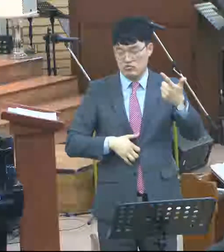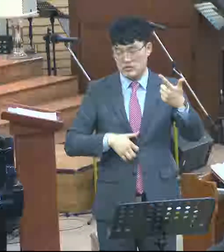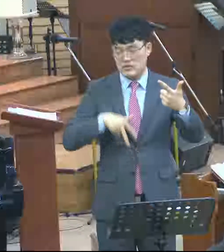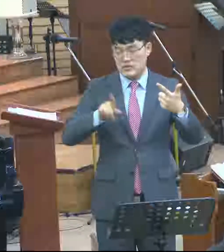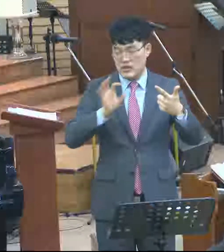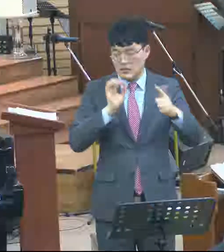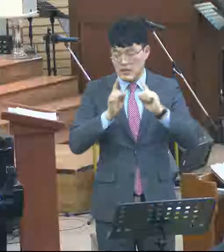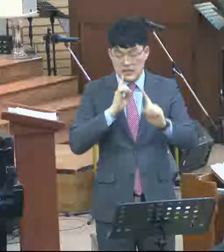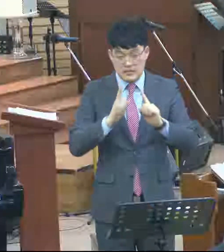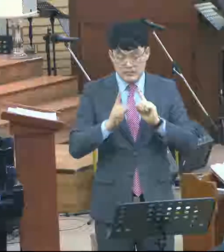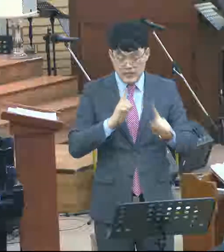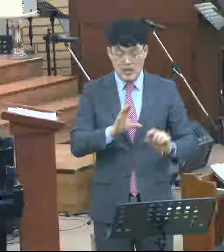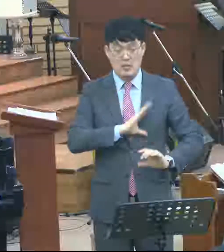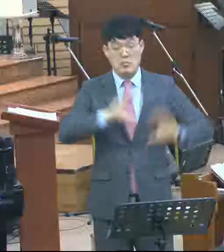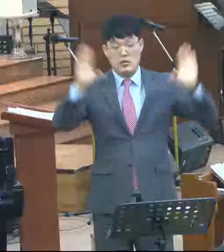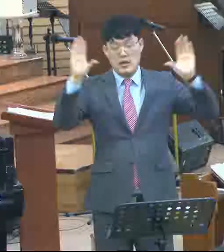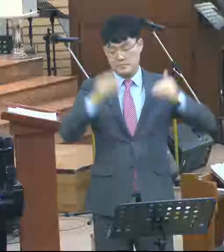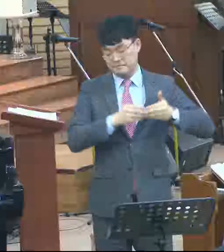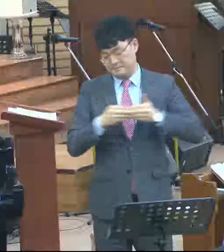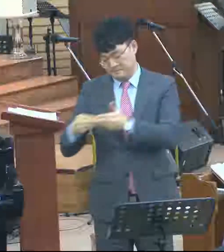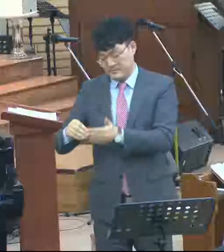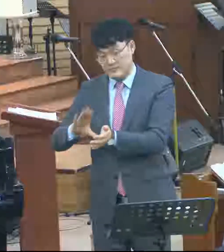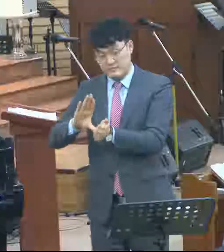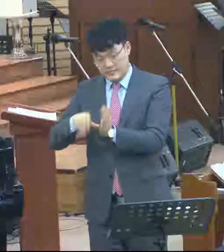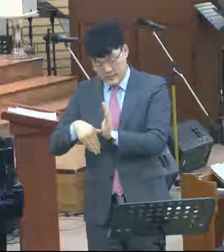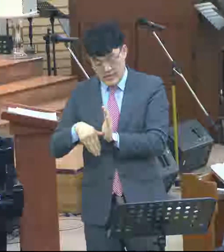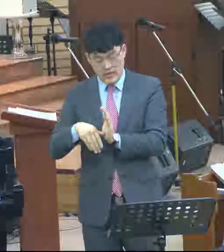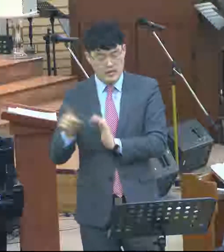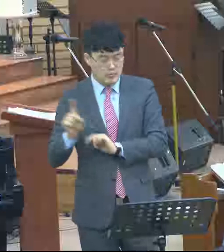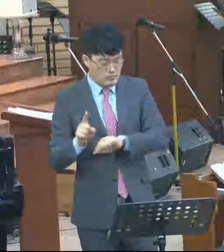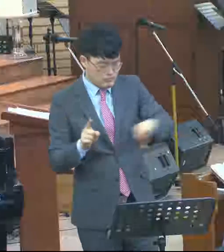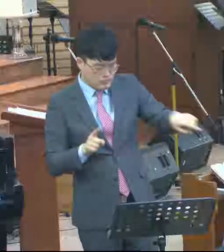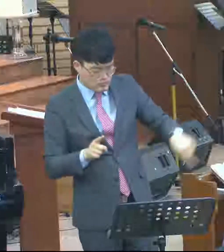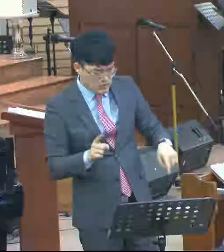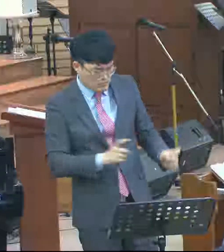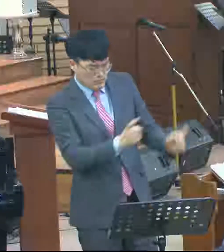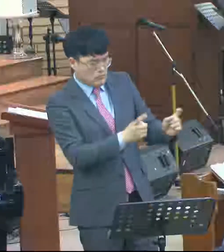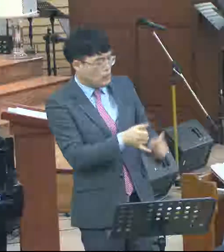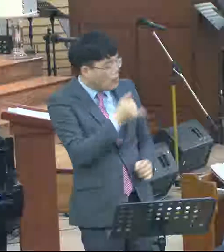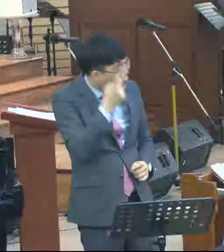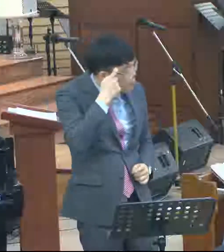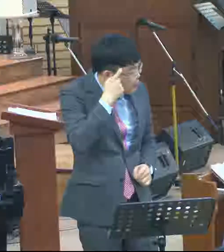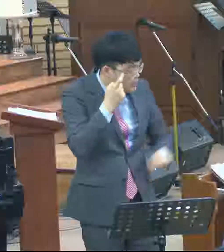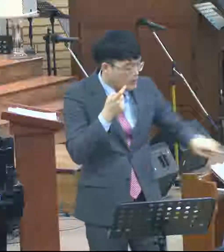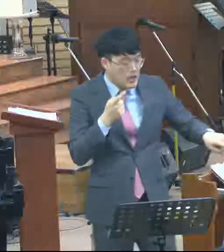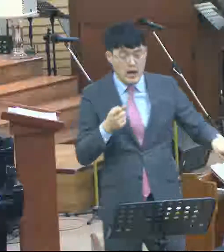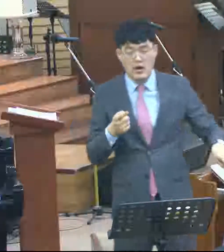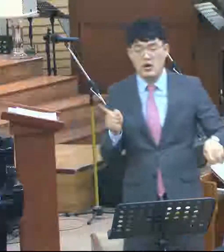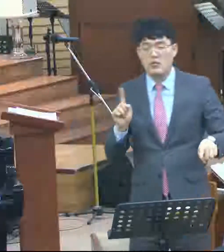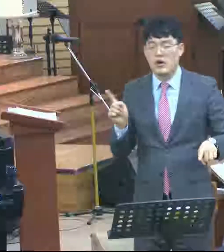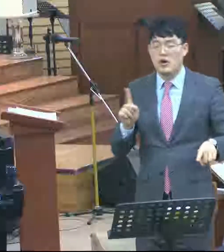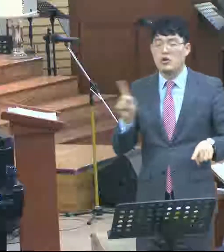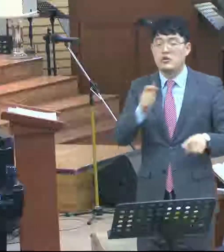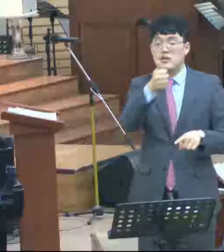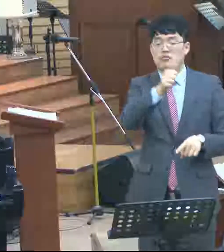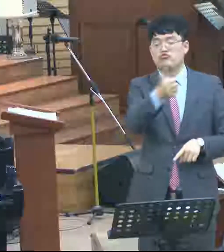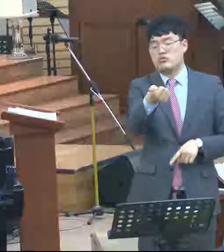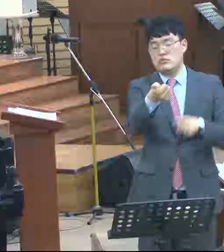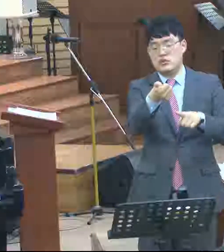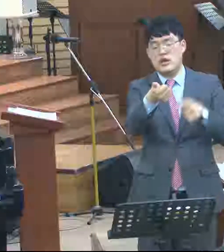장이 민수기 36장인데 아들이 없는 슬로보앗의 딸들에 대한 염려로 인해서 므낫세 지파의 리더들이